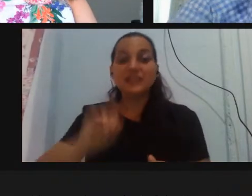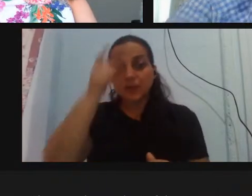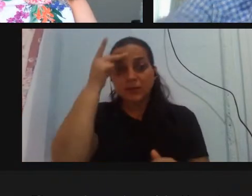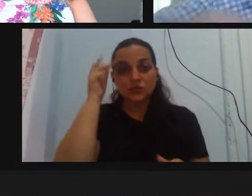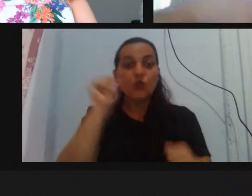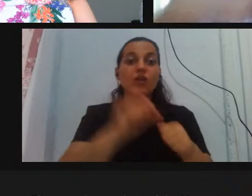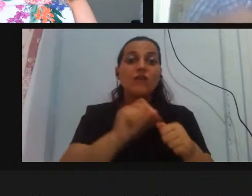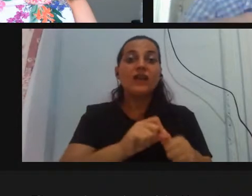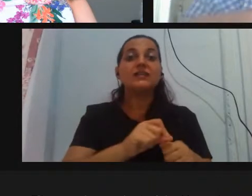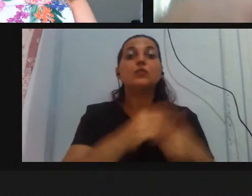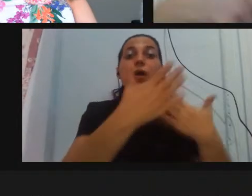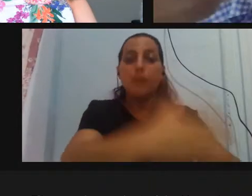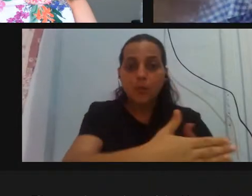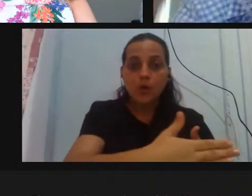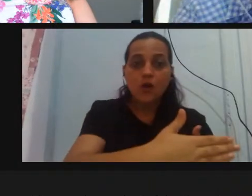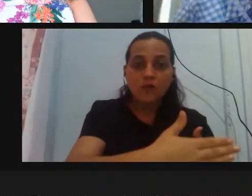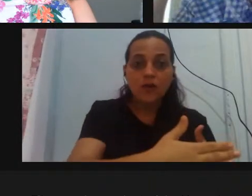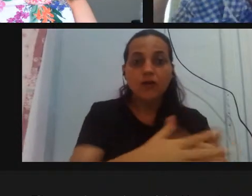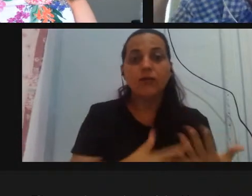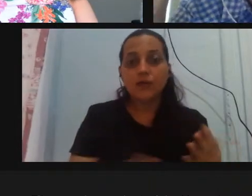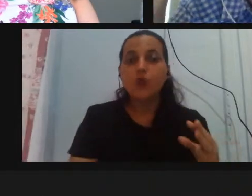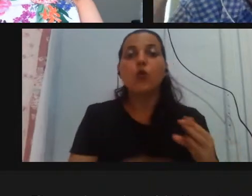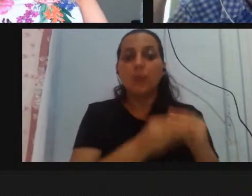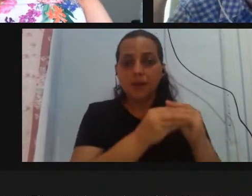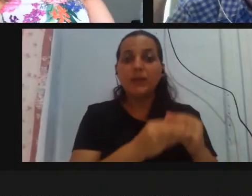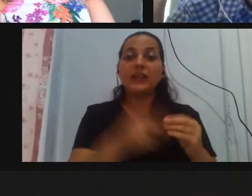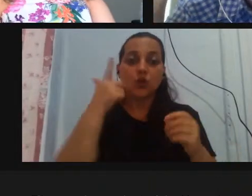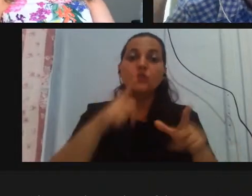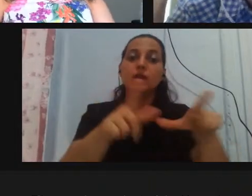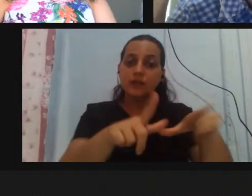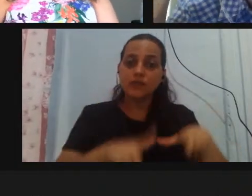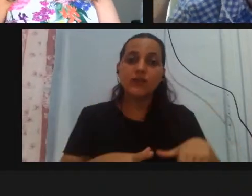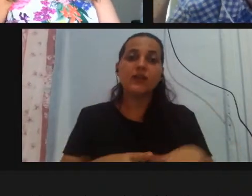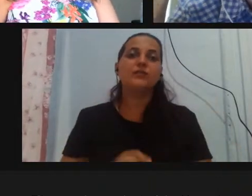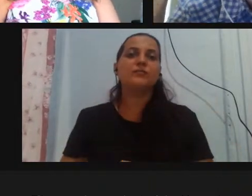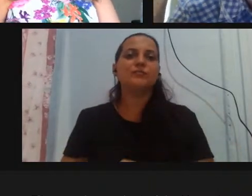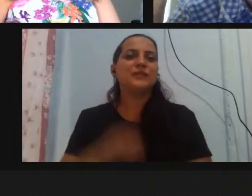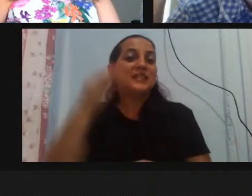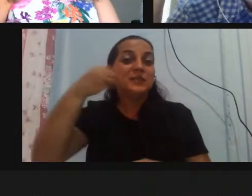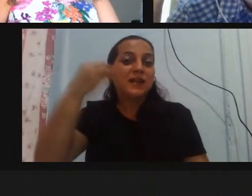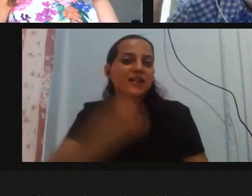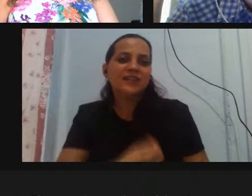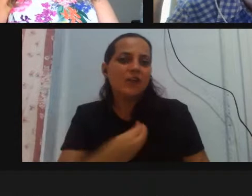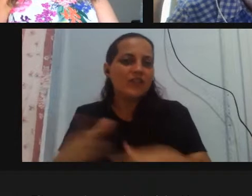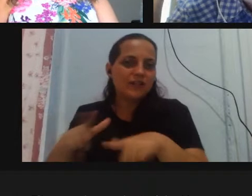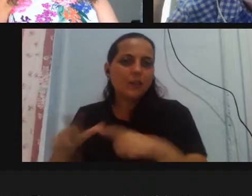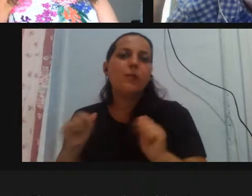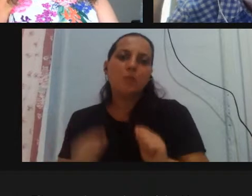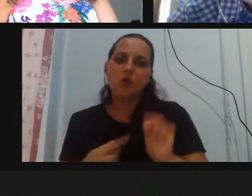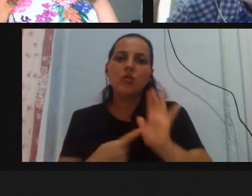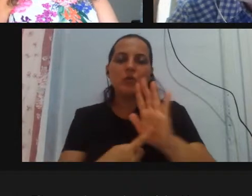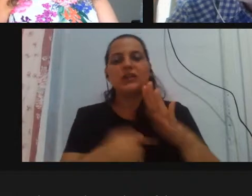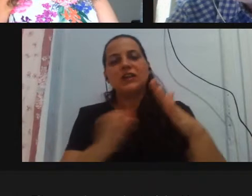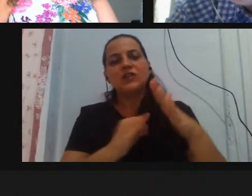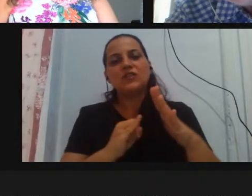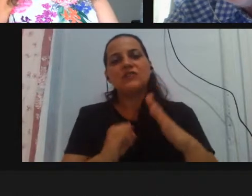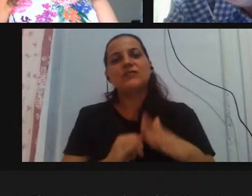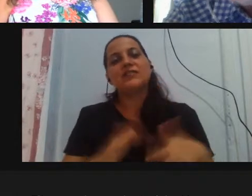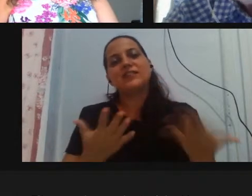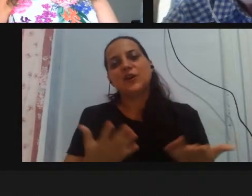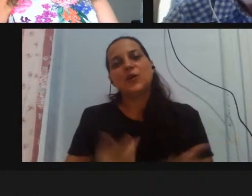que se complementar essa formação e aí certificar ele. Então, mas esses dois aspectos não tiveram muita continuidade.